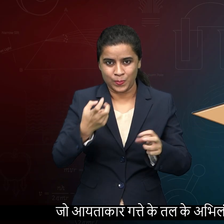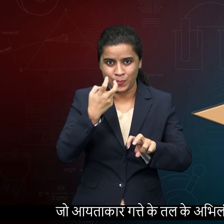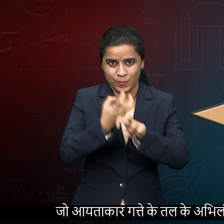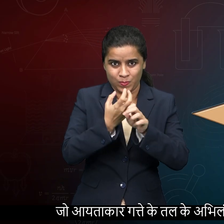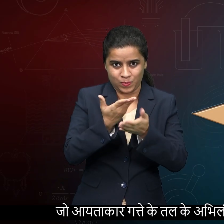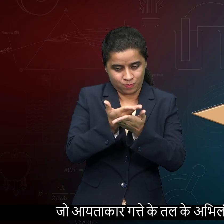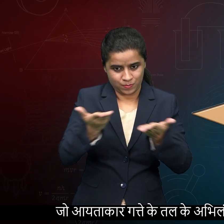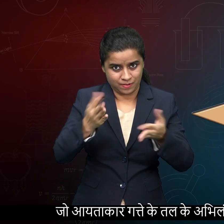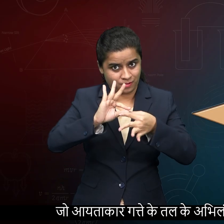नीचे खिसकता नहीं है।